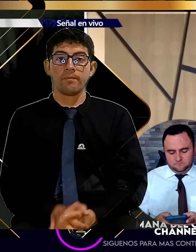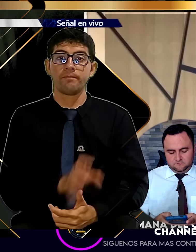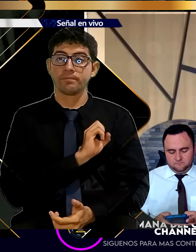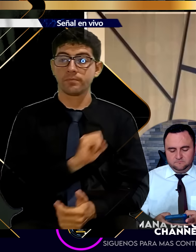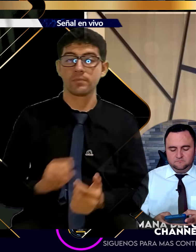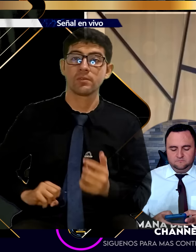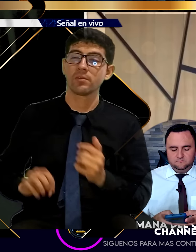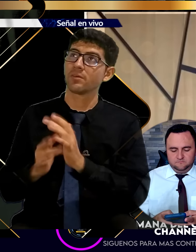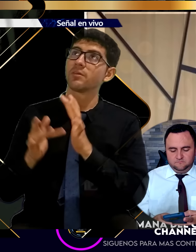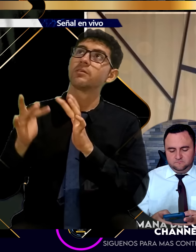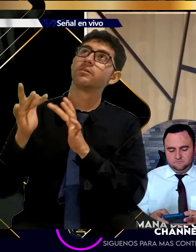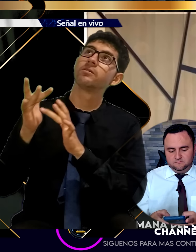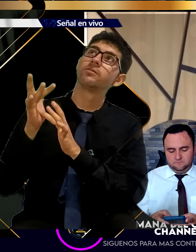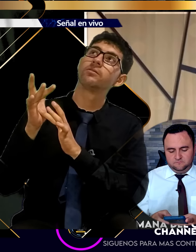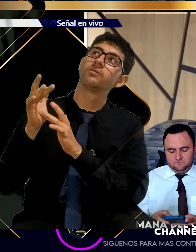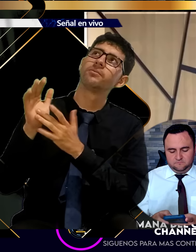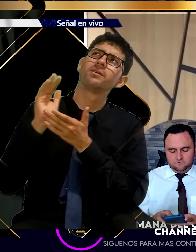una semanita más.